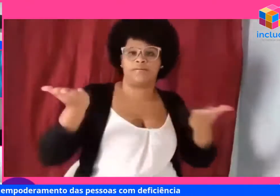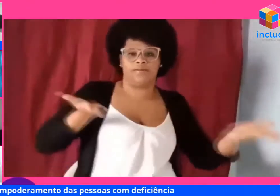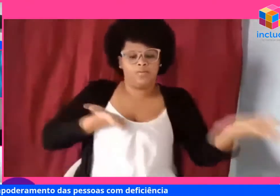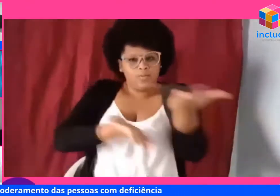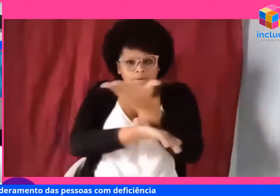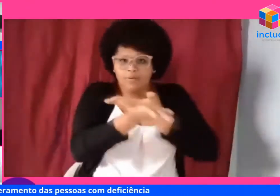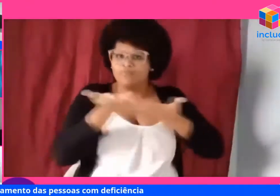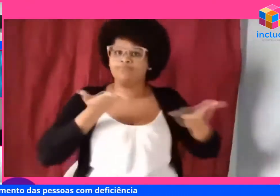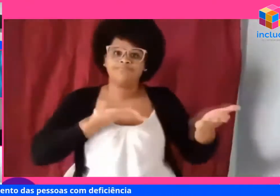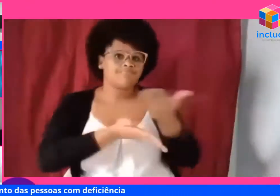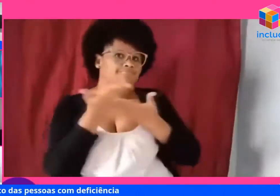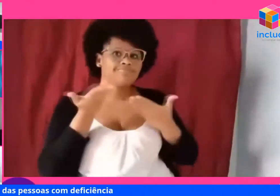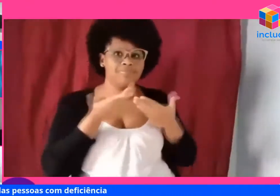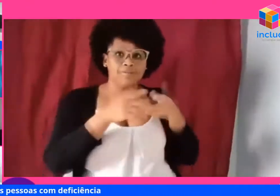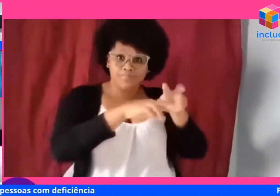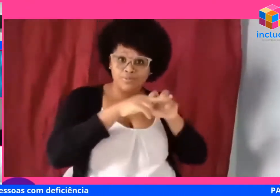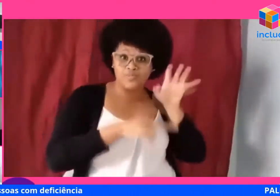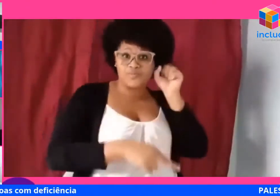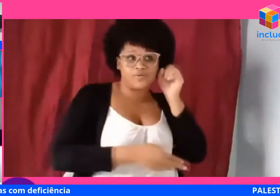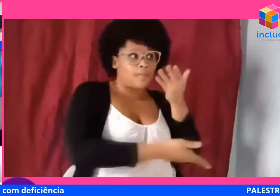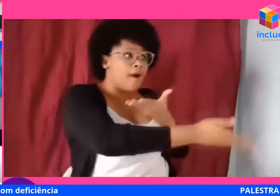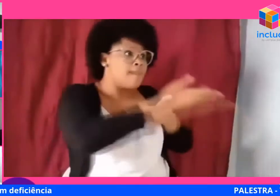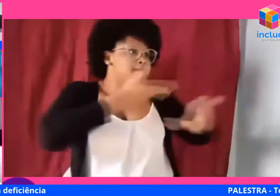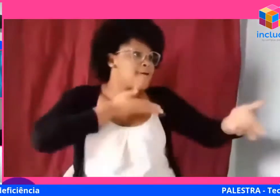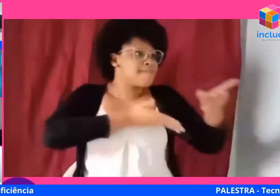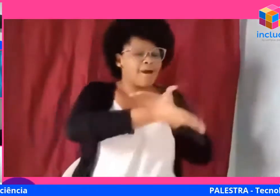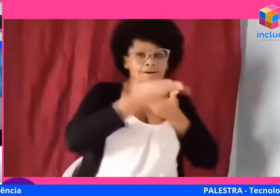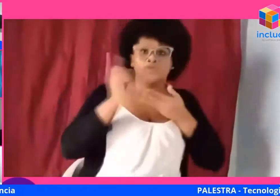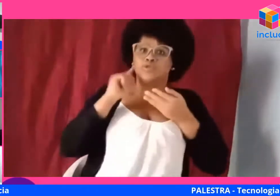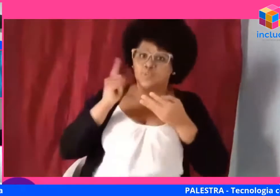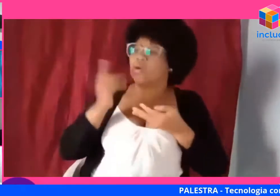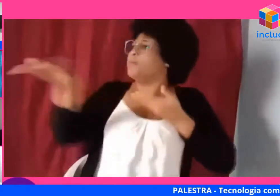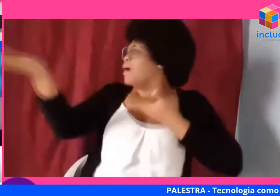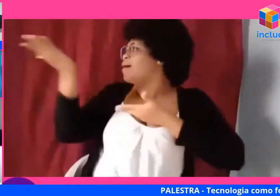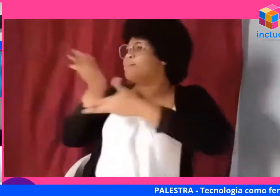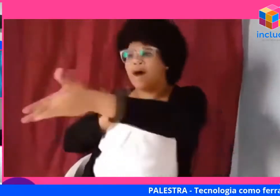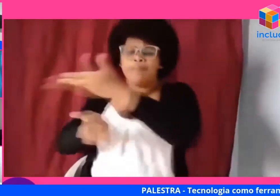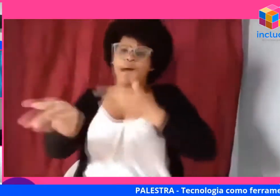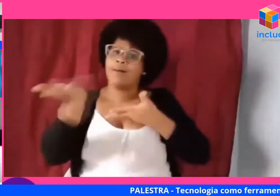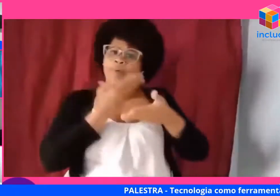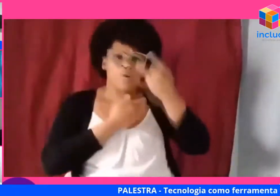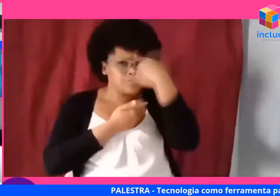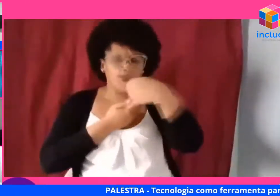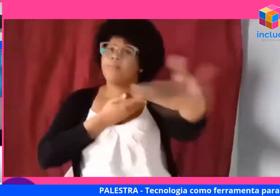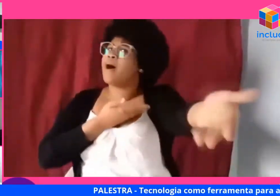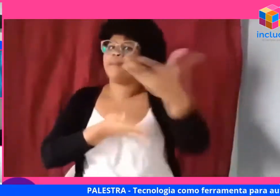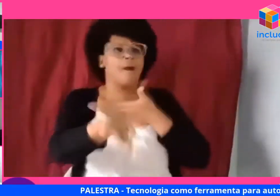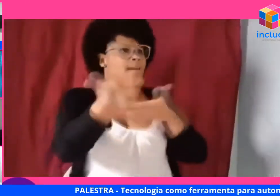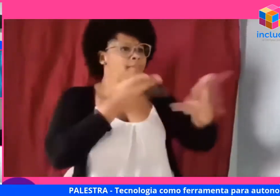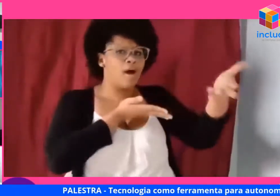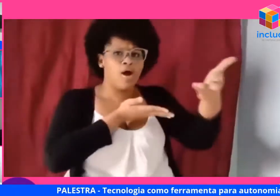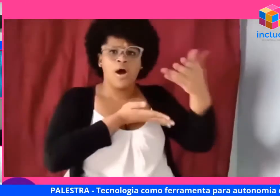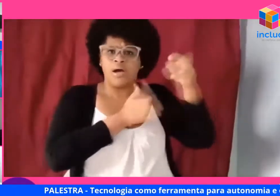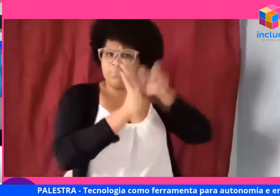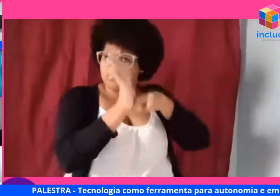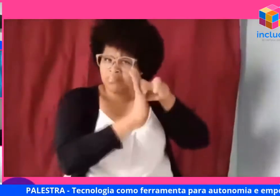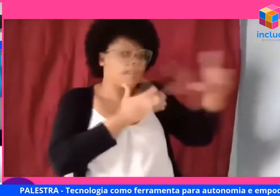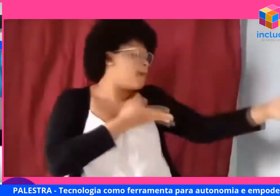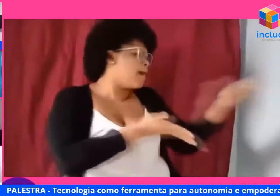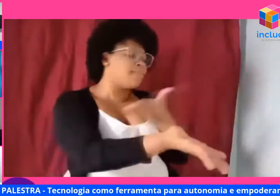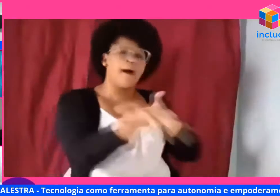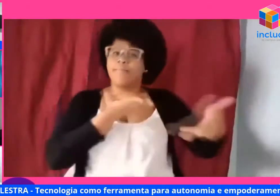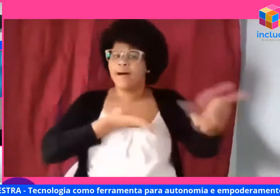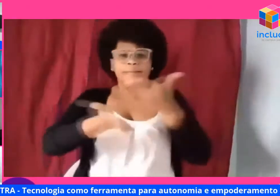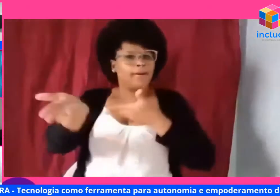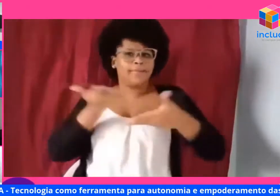mais importante é o relacionamento com as outras pessoas, com os colegas ouvintes, com os colegas surdos. É essa interação, os colegas